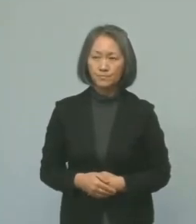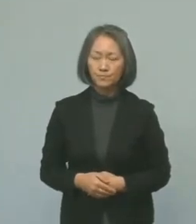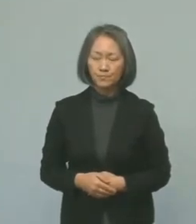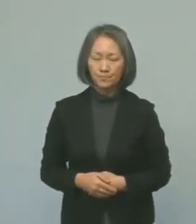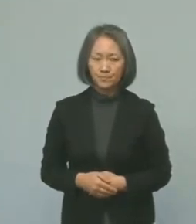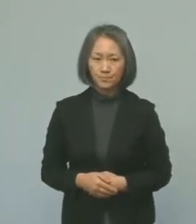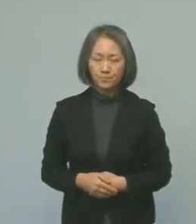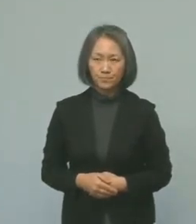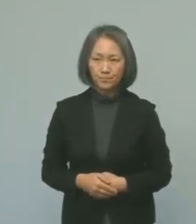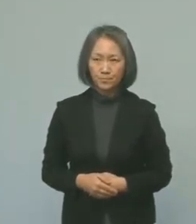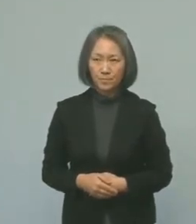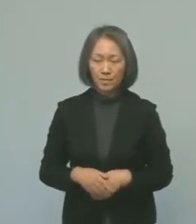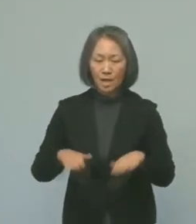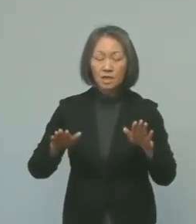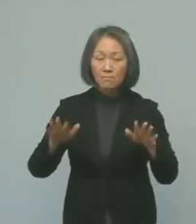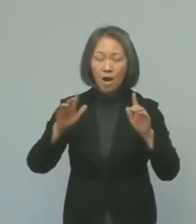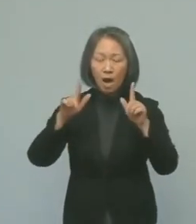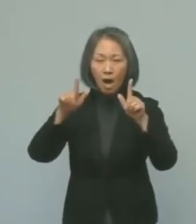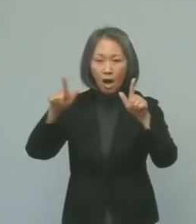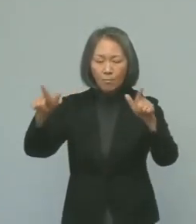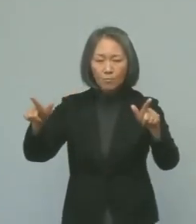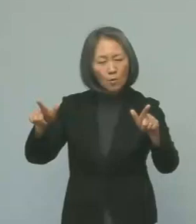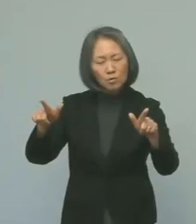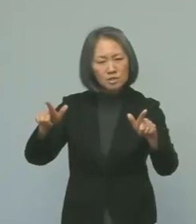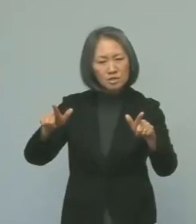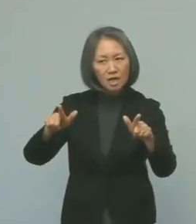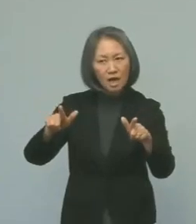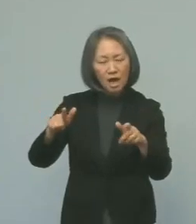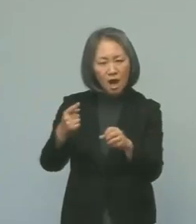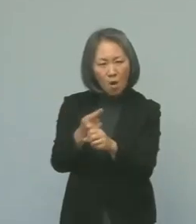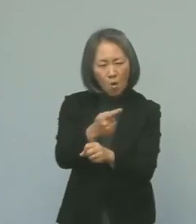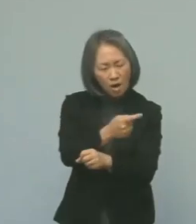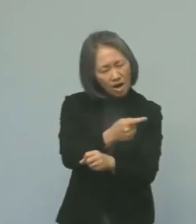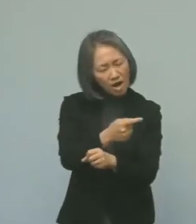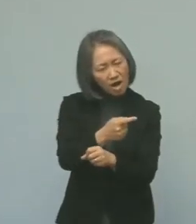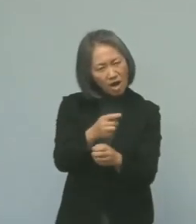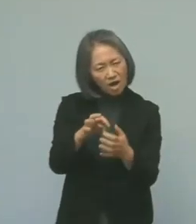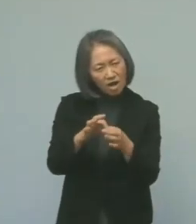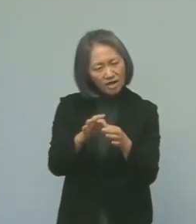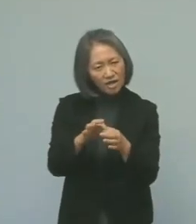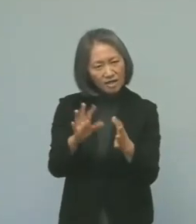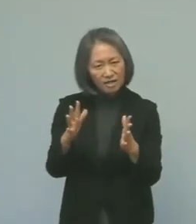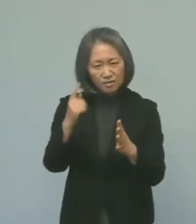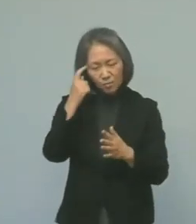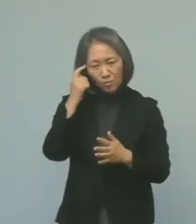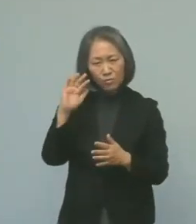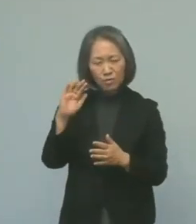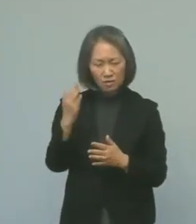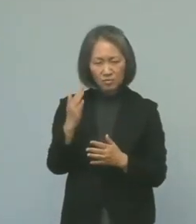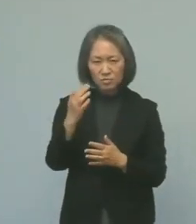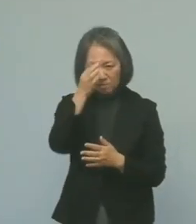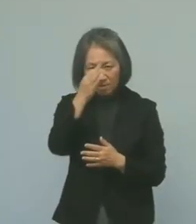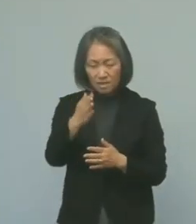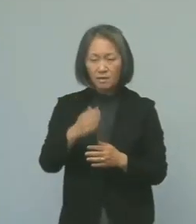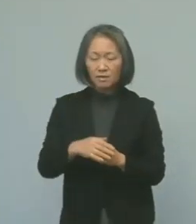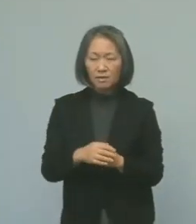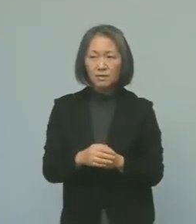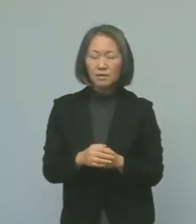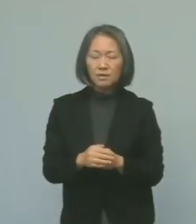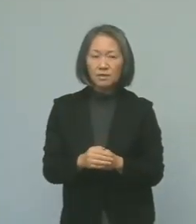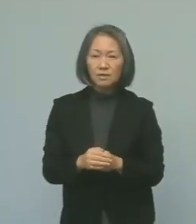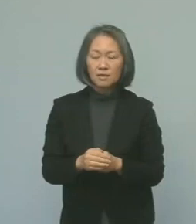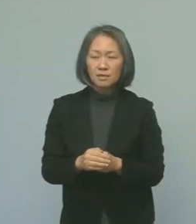すみません、ちょっと今発表した話ではないんですに絡んだ話ではないんですけども、 はい、 ですね、